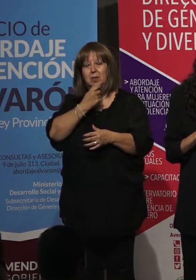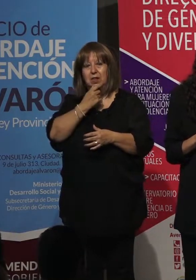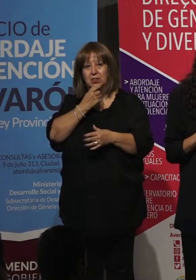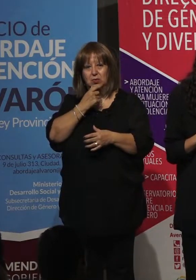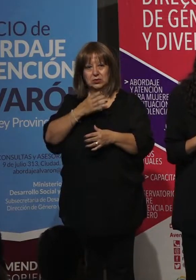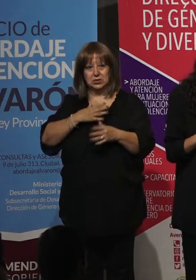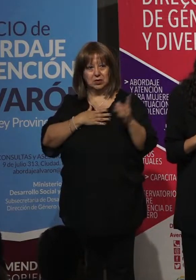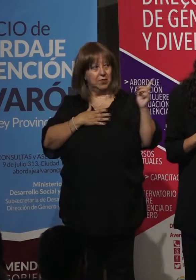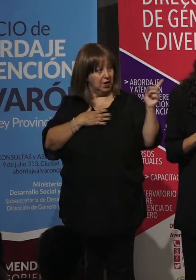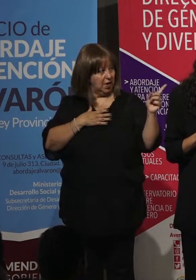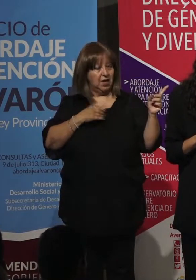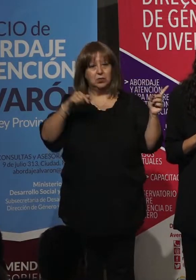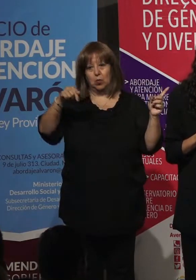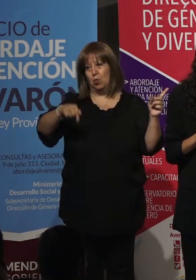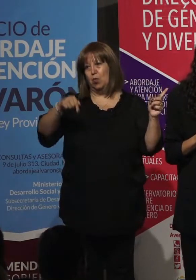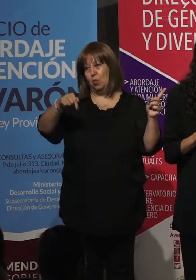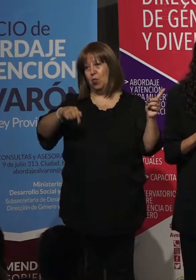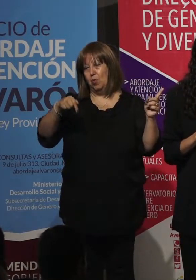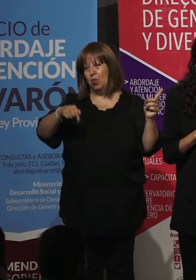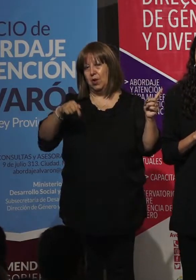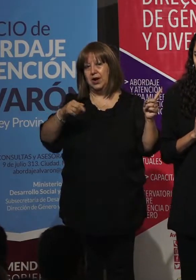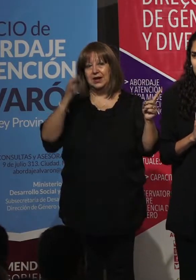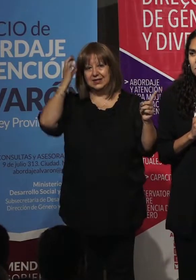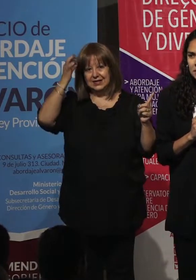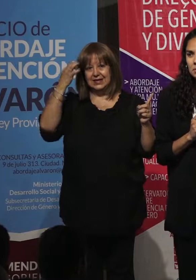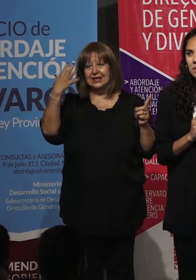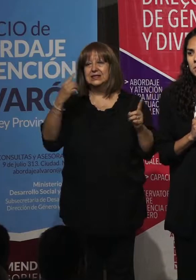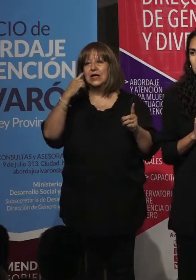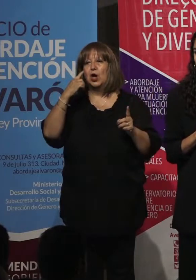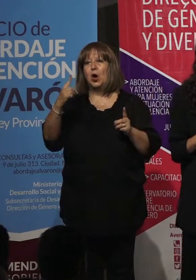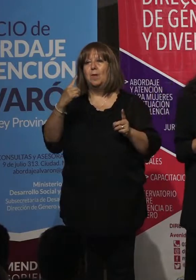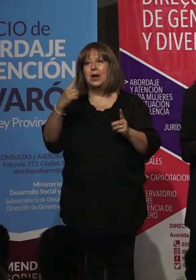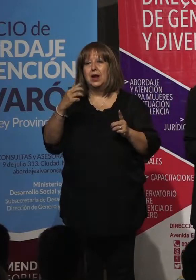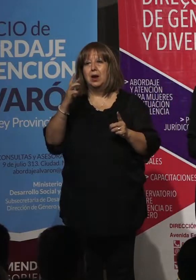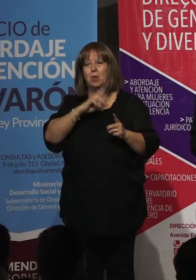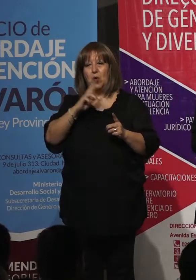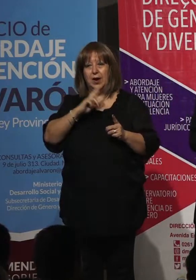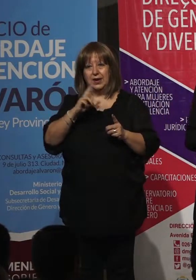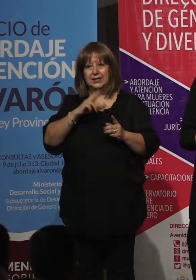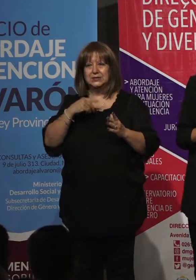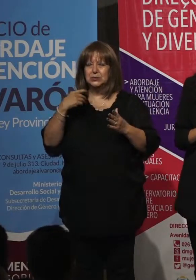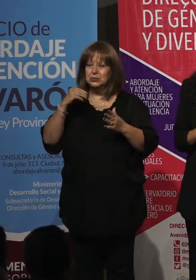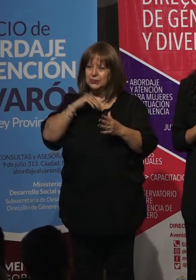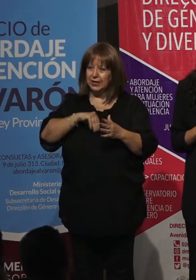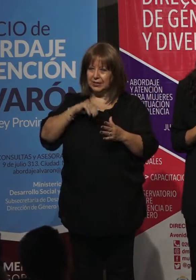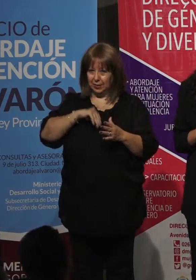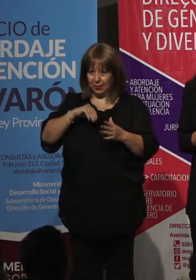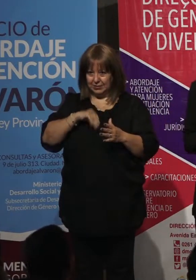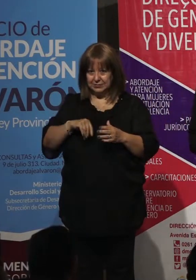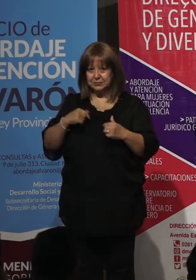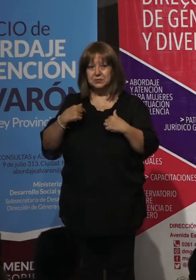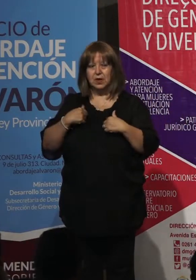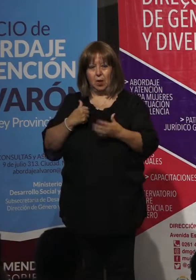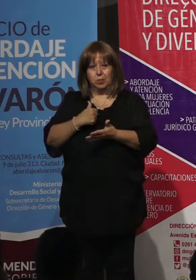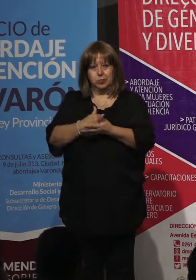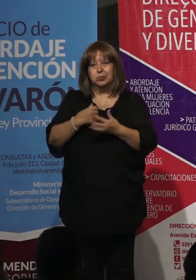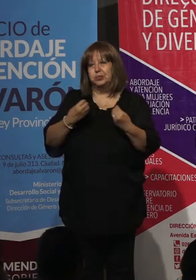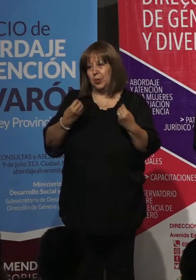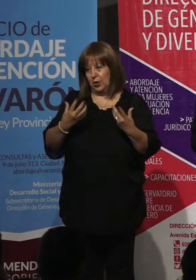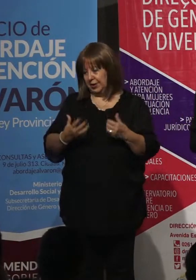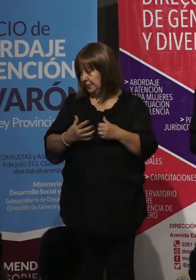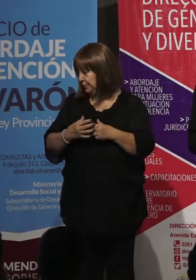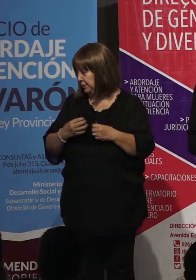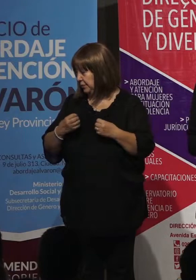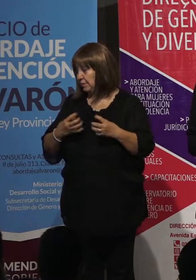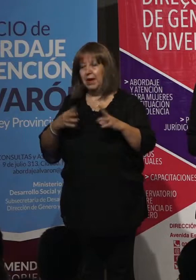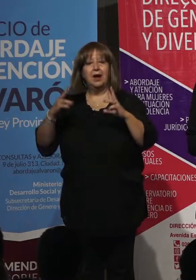nuestro lugar, y esto está pasando hoy. Son 35.000 mujeres víctimas de violencia de género. Y hoy estoy acá porque